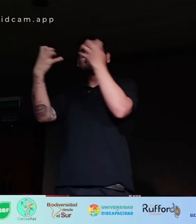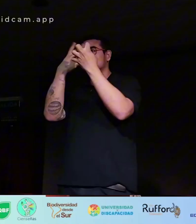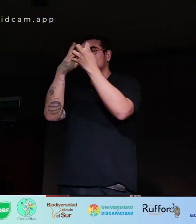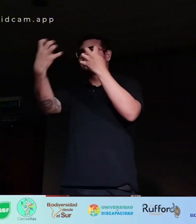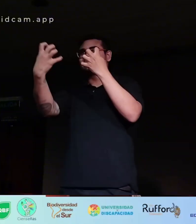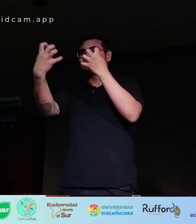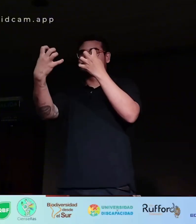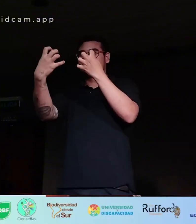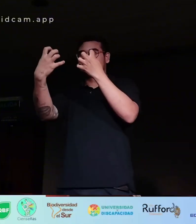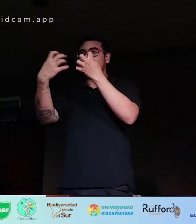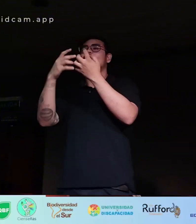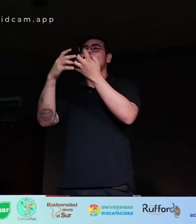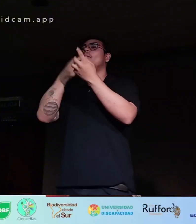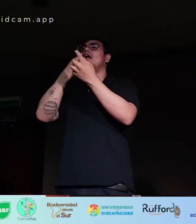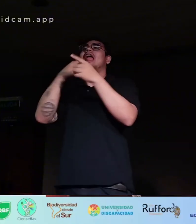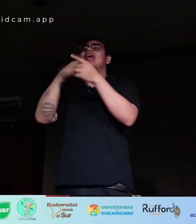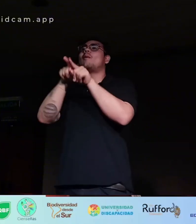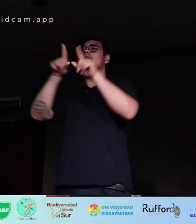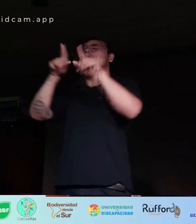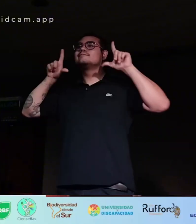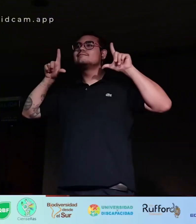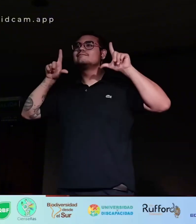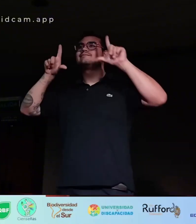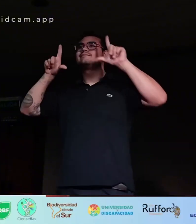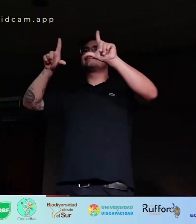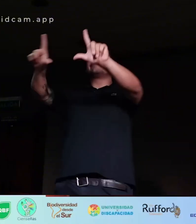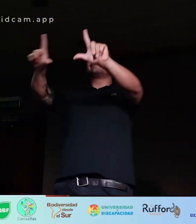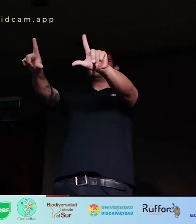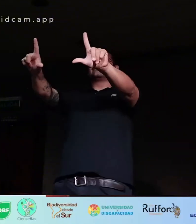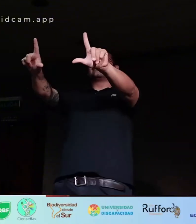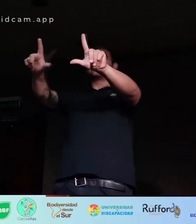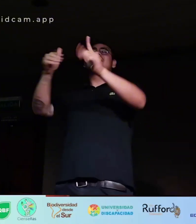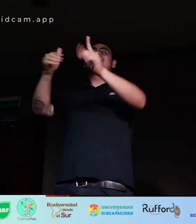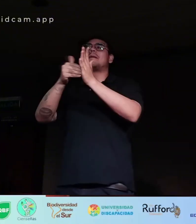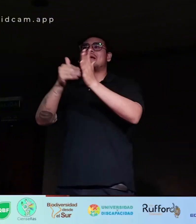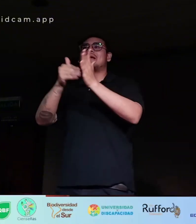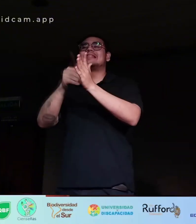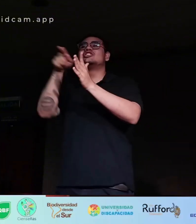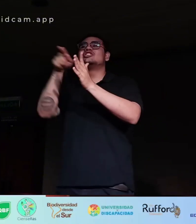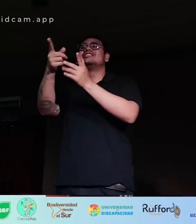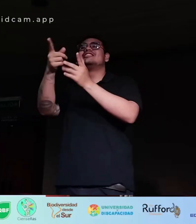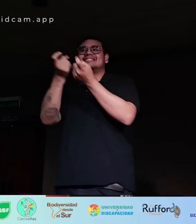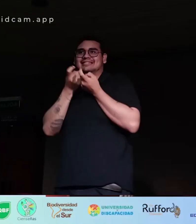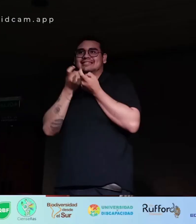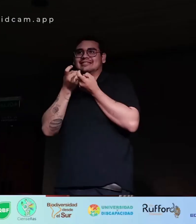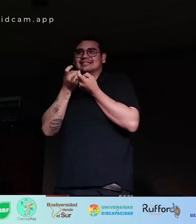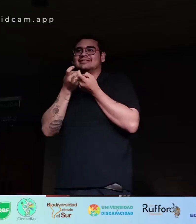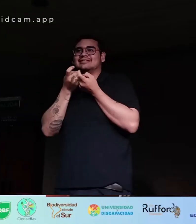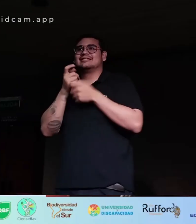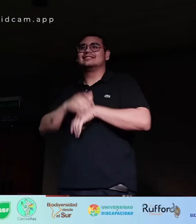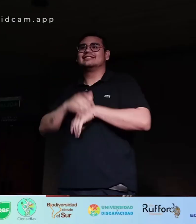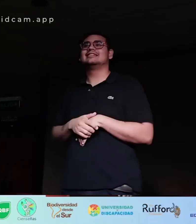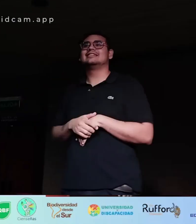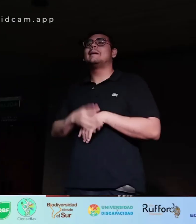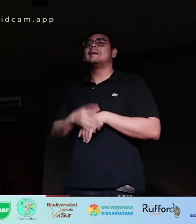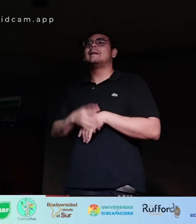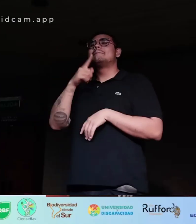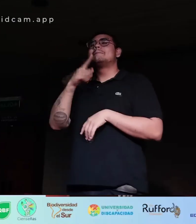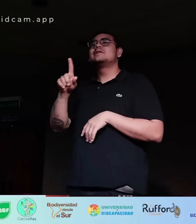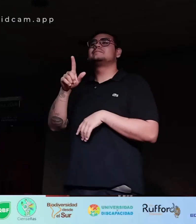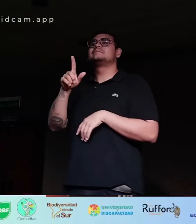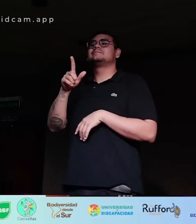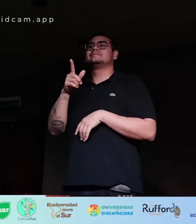la difusión, obvio, depende, pero bueno, estás acá y acá hay muchas personas ahora. pero además darles esa herramienta de que lo